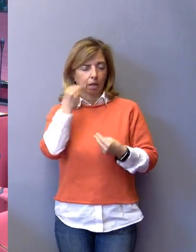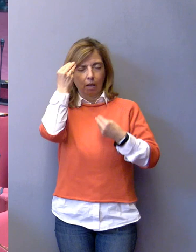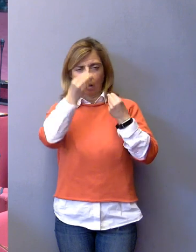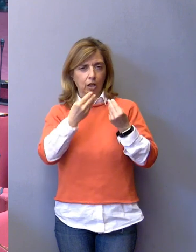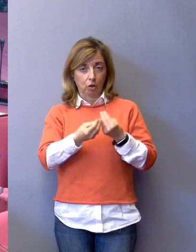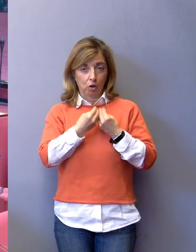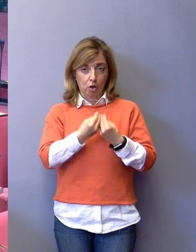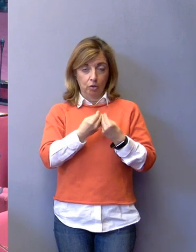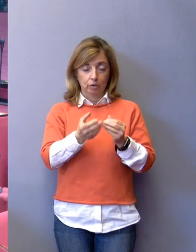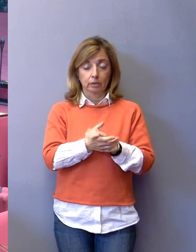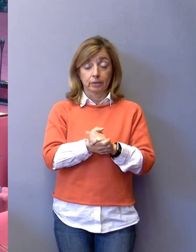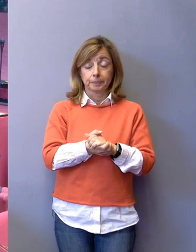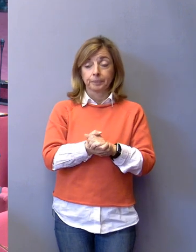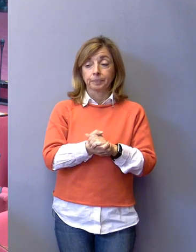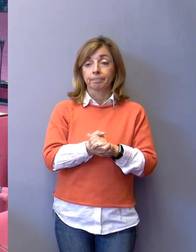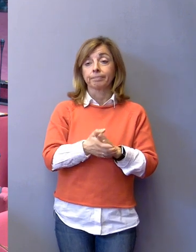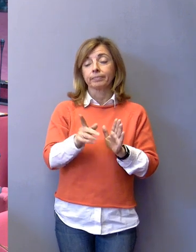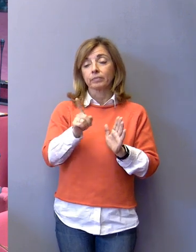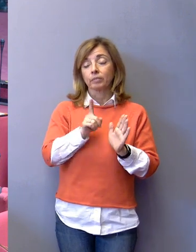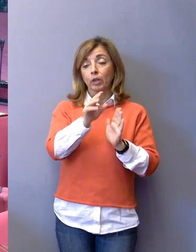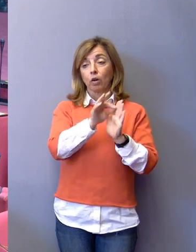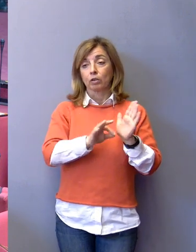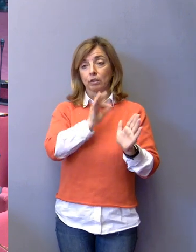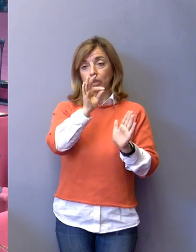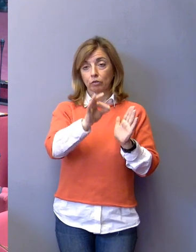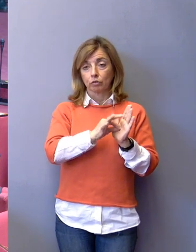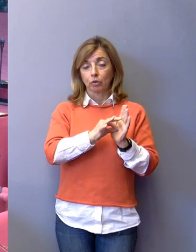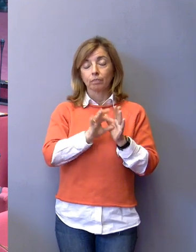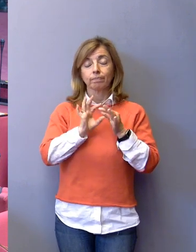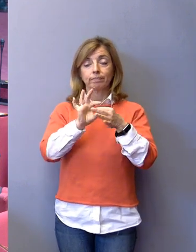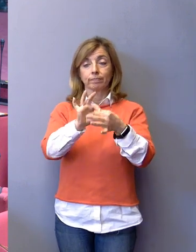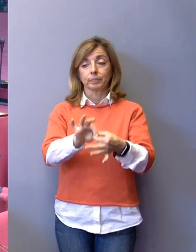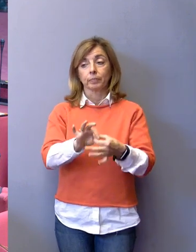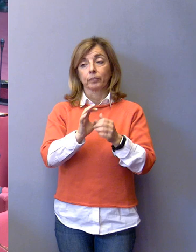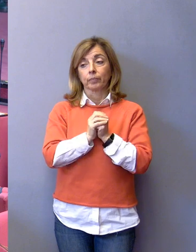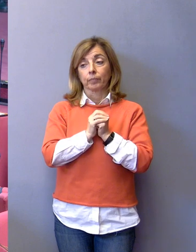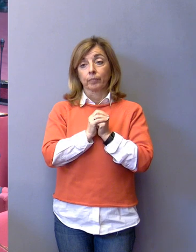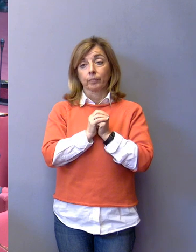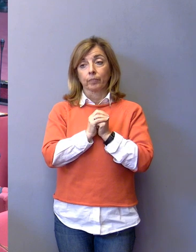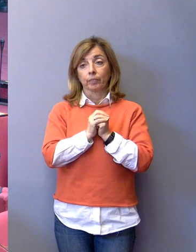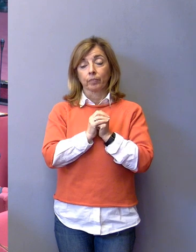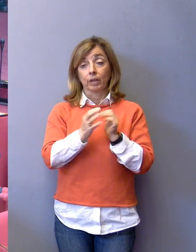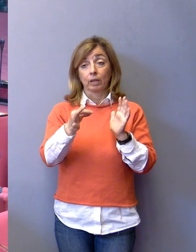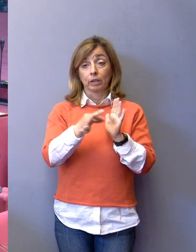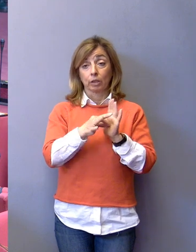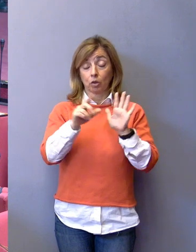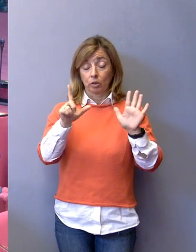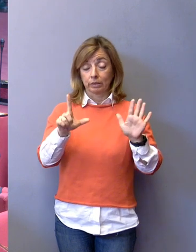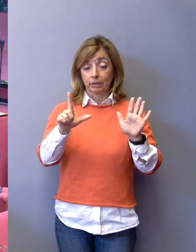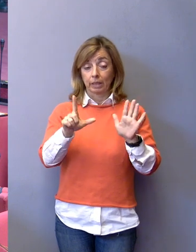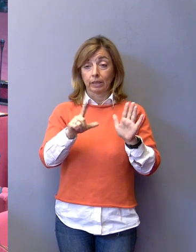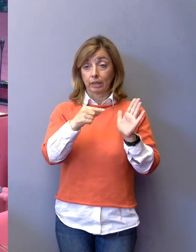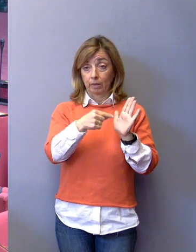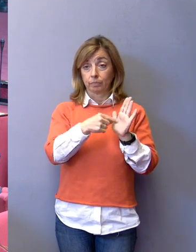precedente Allora il mio ordine del giorno si riferisce all'articolo 7 che viene